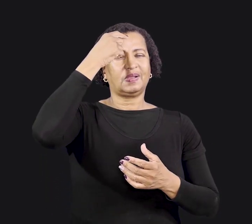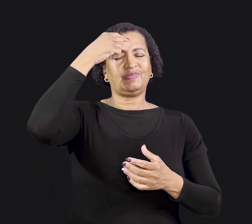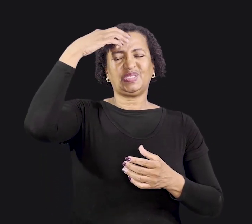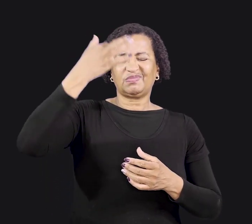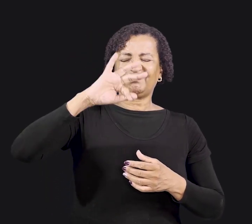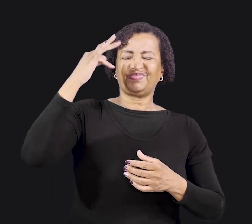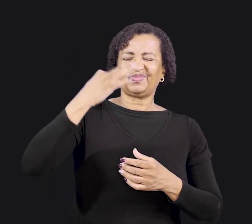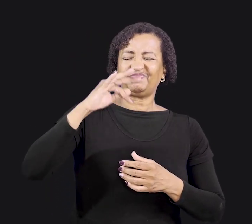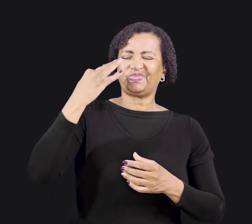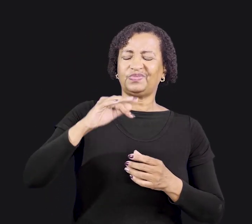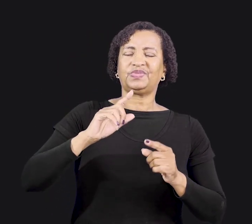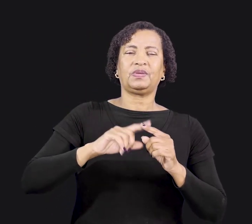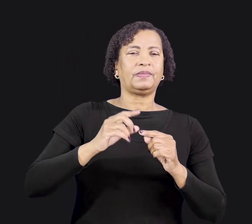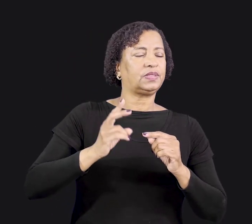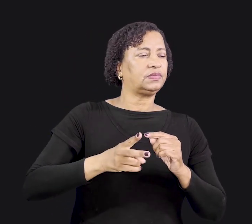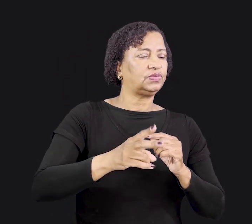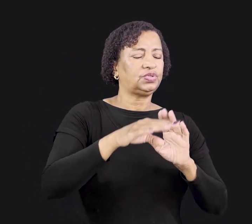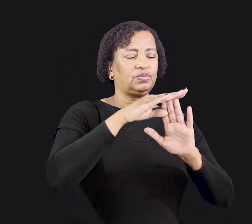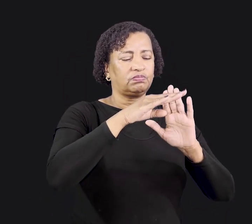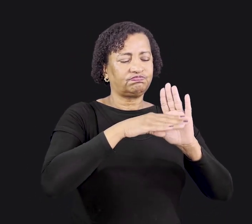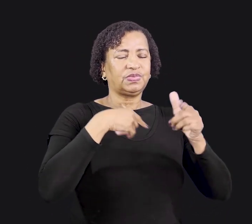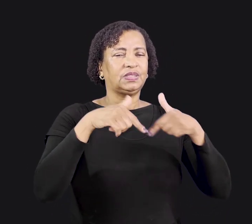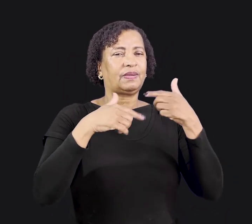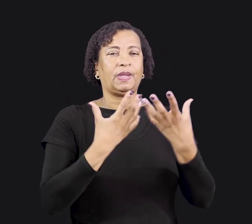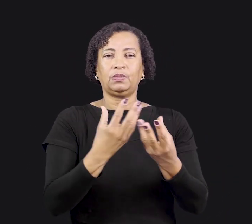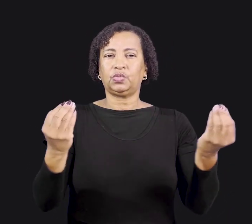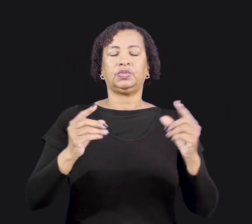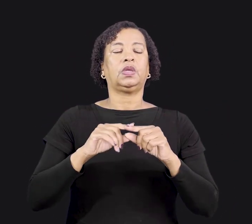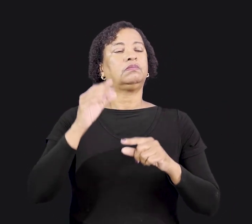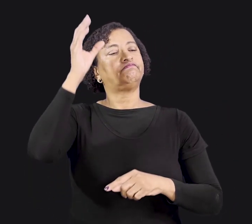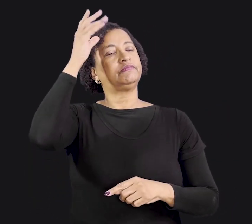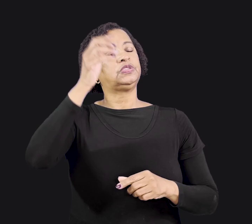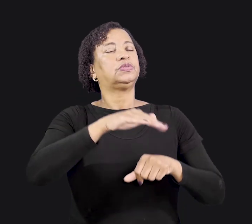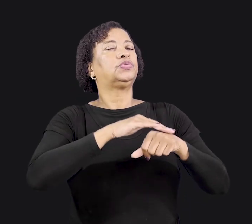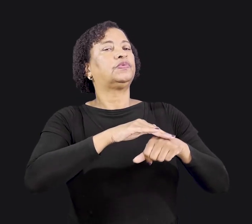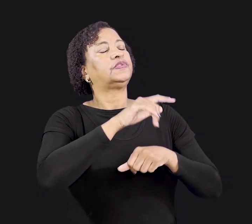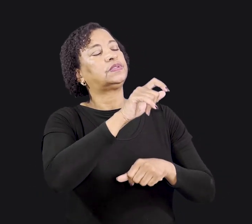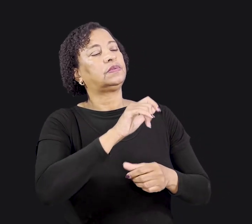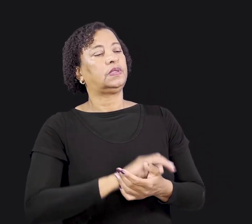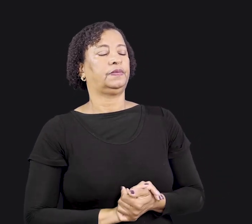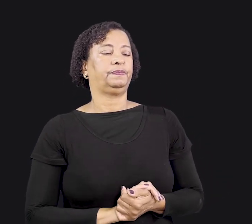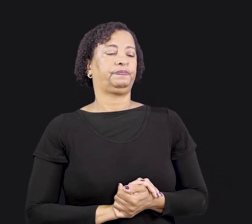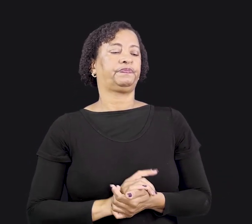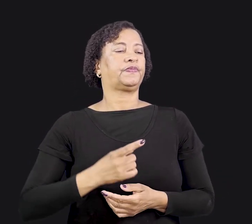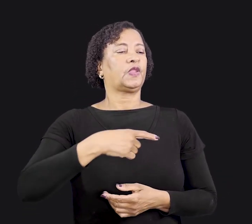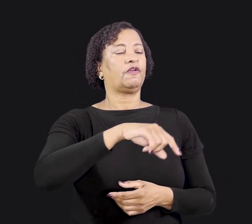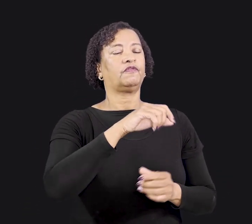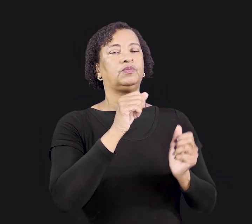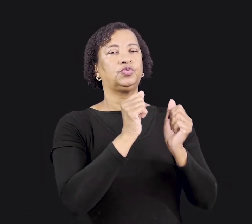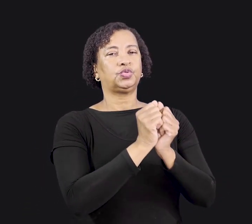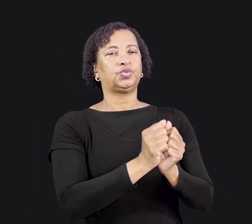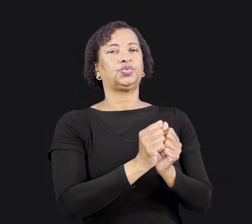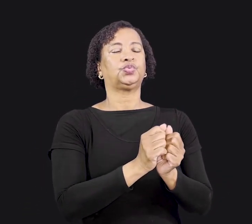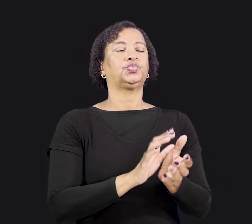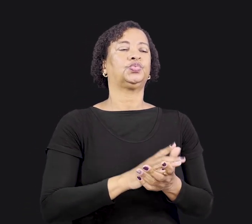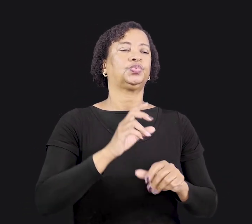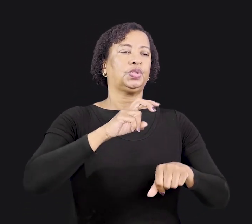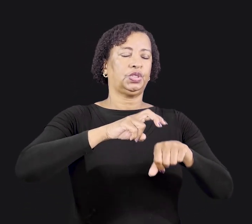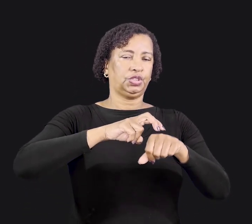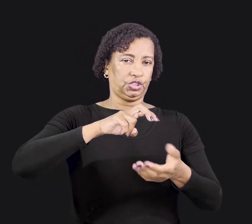agenda agitadíssima que mantinha. Decidi conversar com ela. Saímos juntos para uma corrida num sábado de manhã